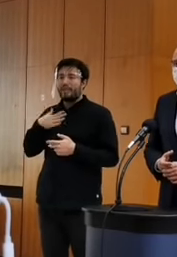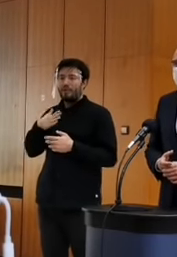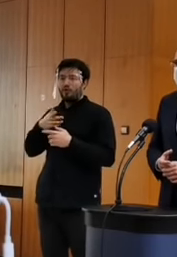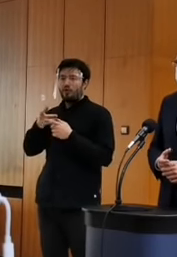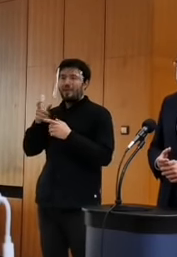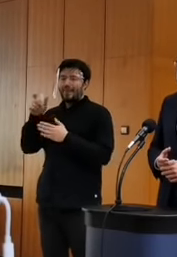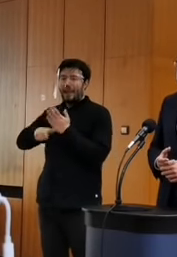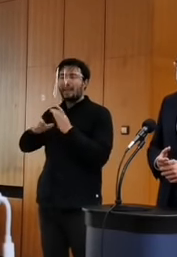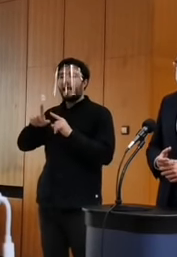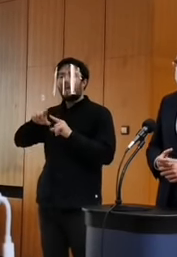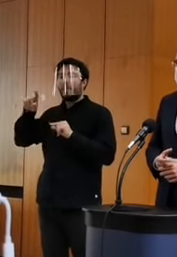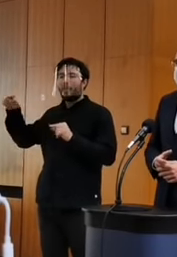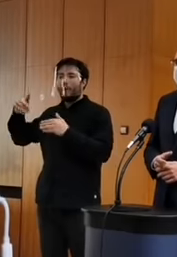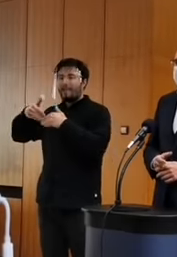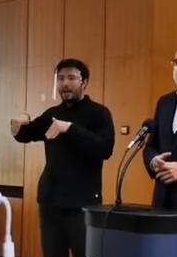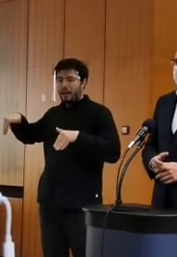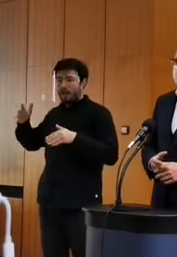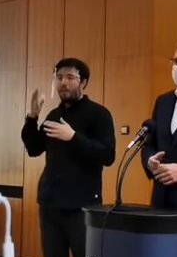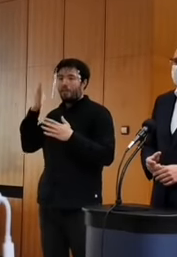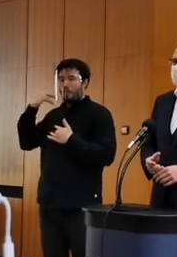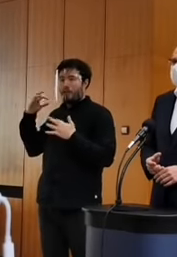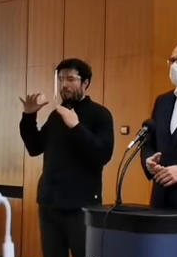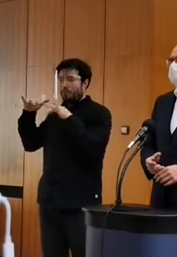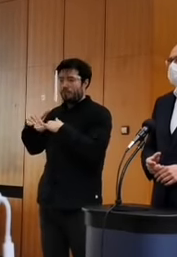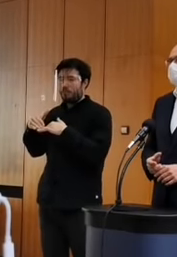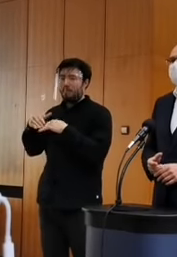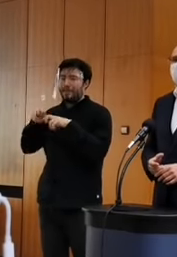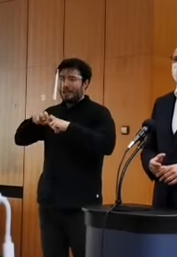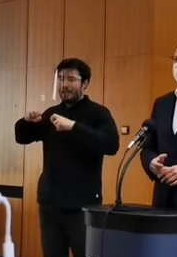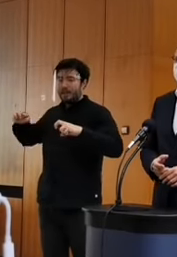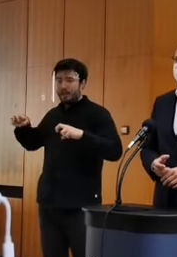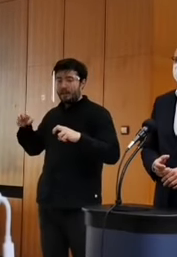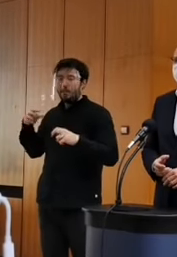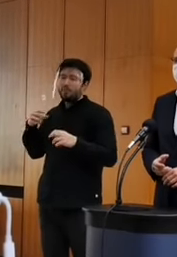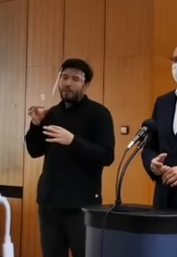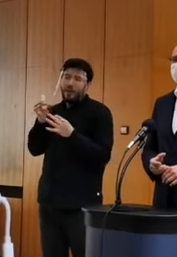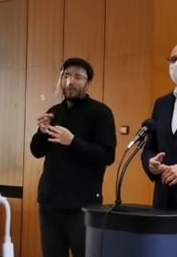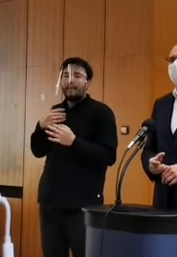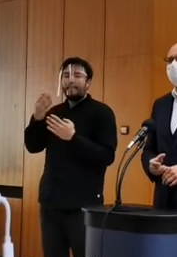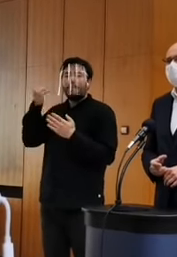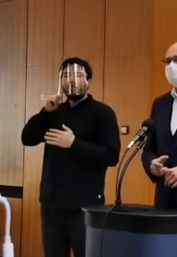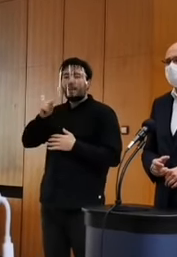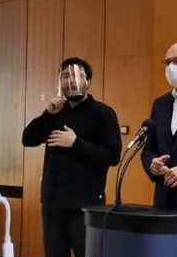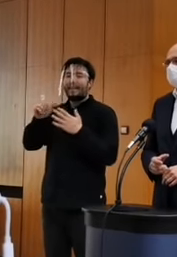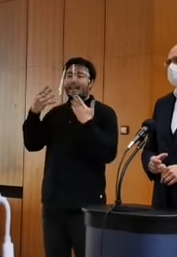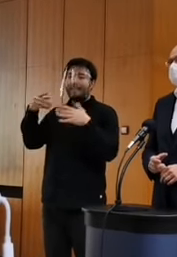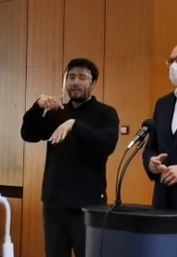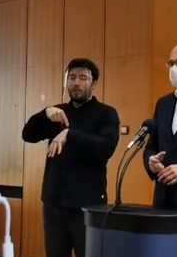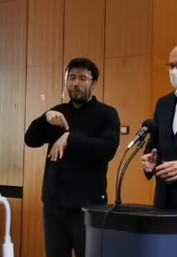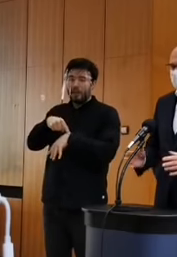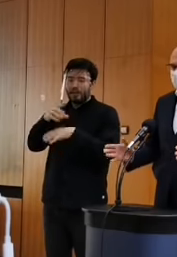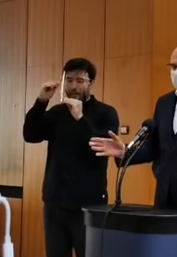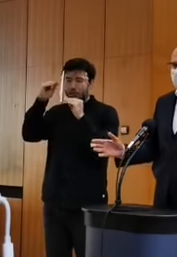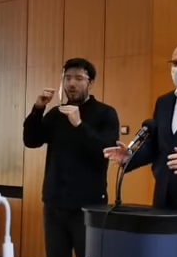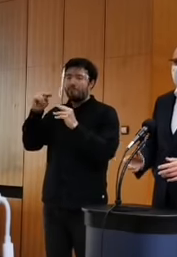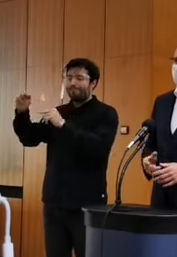rady. Zvolal som včera na 19. hodinu mimoriadne zasadnutie Republikovej rady strany